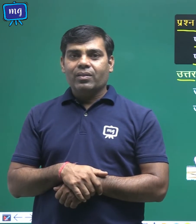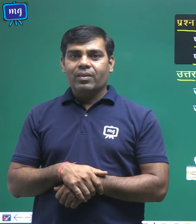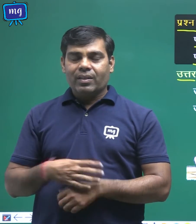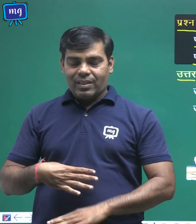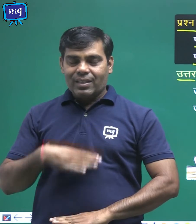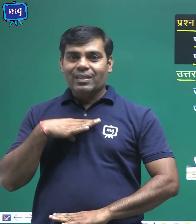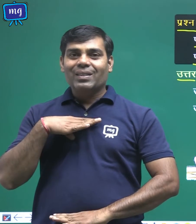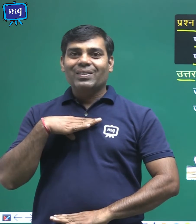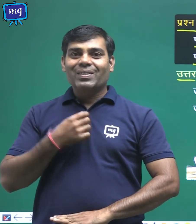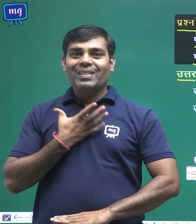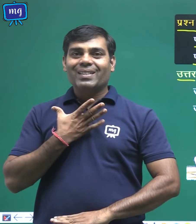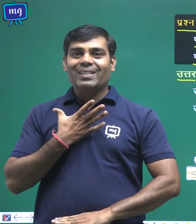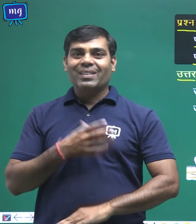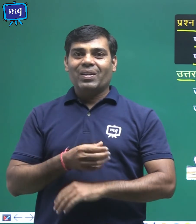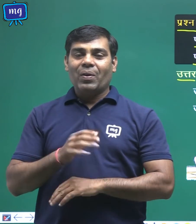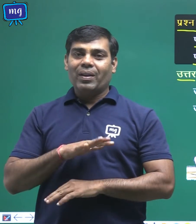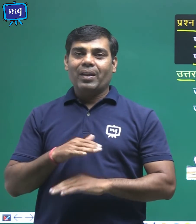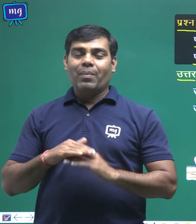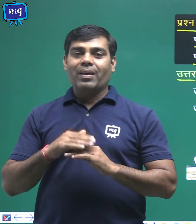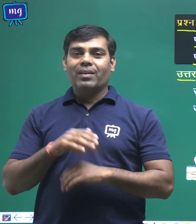संतोषी होने पर